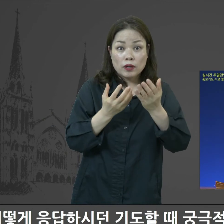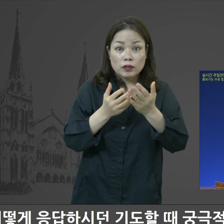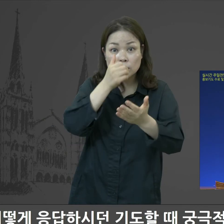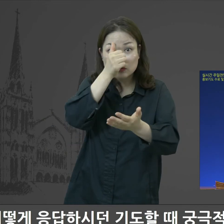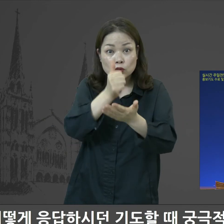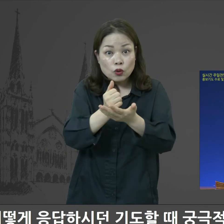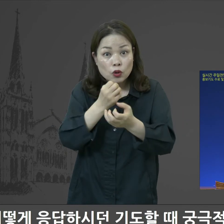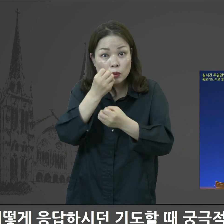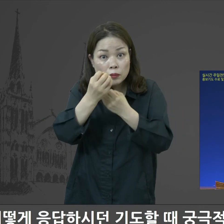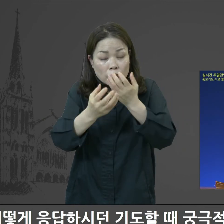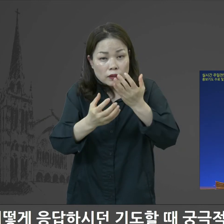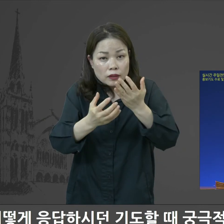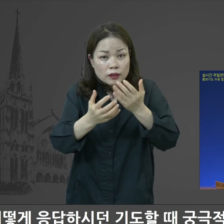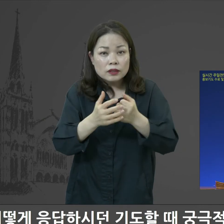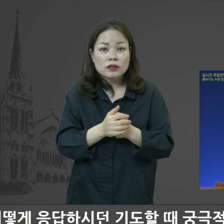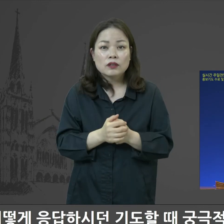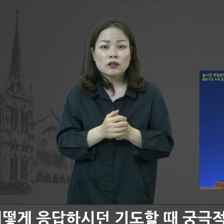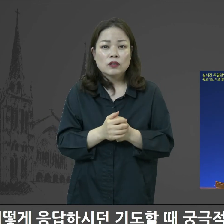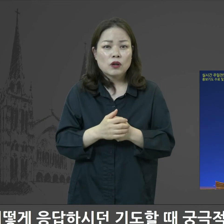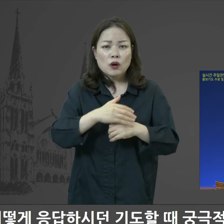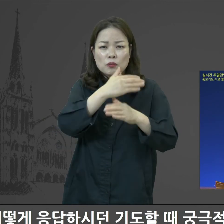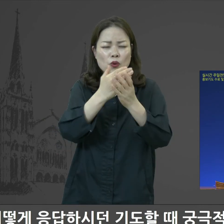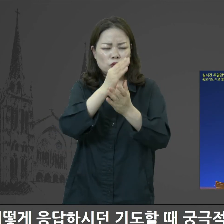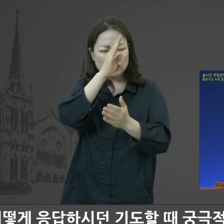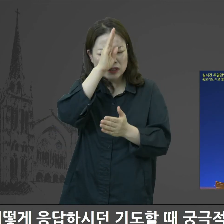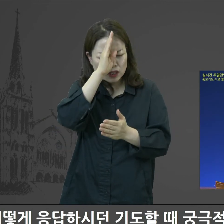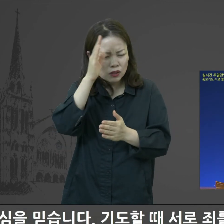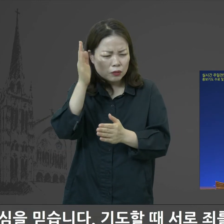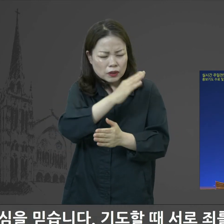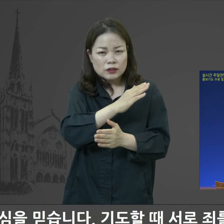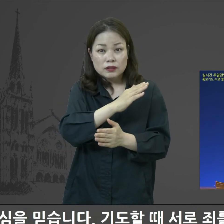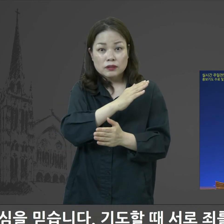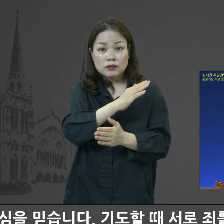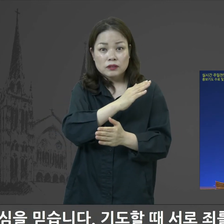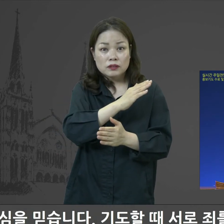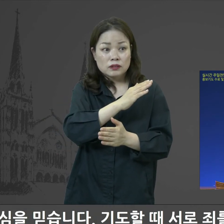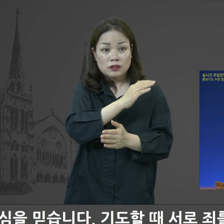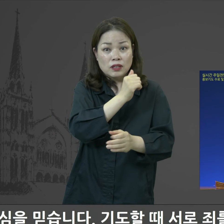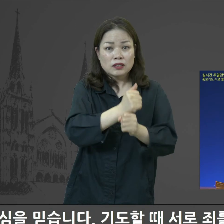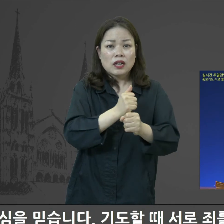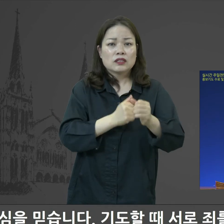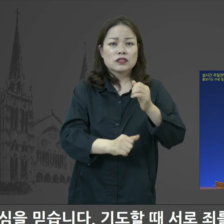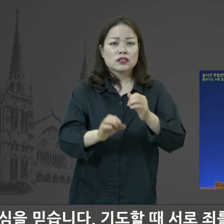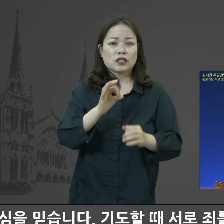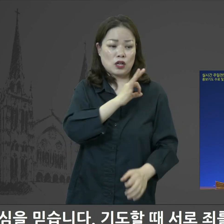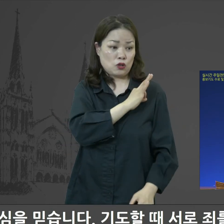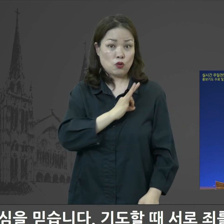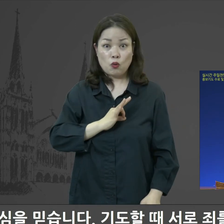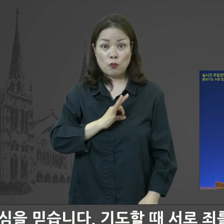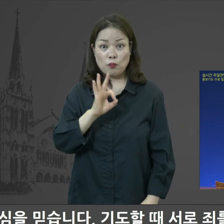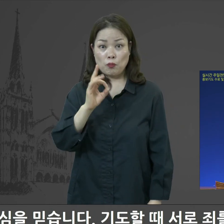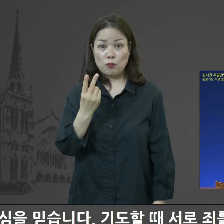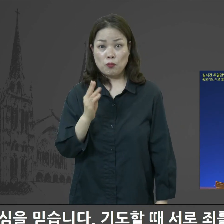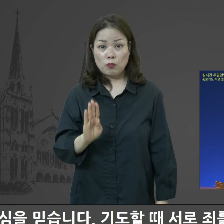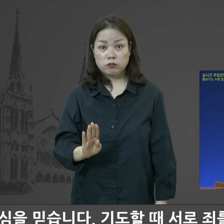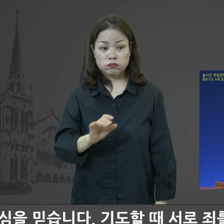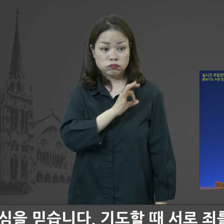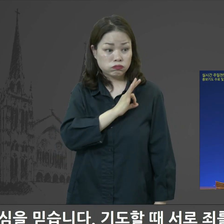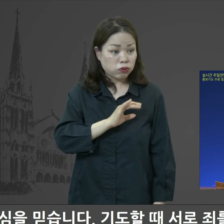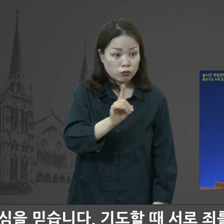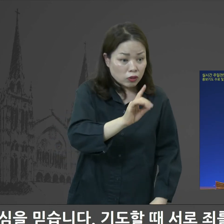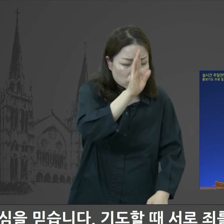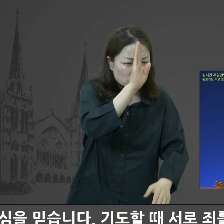죄를 고백하는 것은 굉장히 중요합니다. 모든 질병이 죄로부터 비롯된 것은 아닙니다. 대표적으로 욥의 질병이 그렇죠. 하지만 어떤